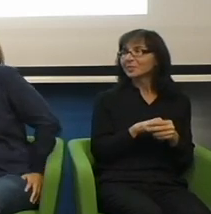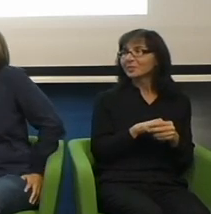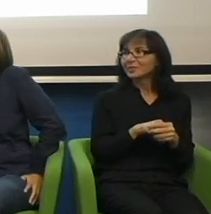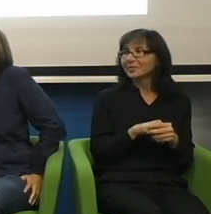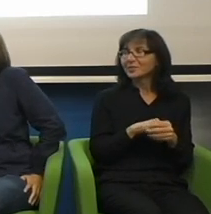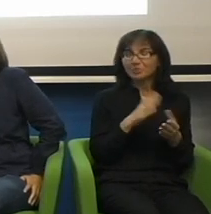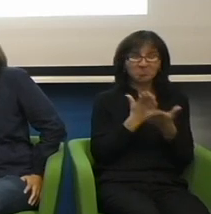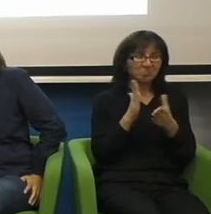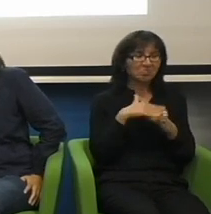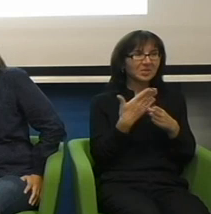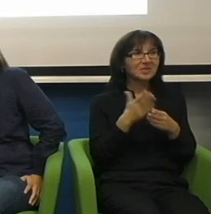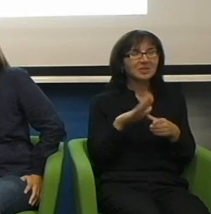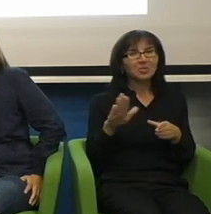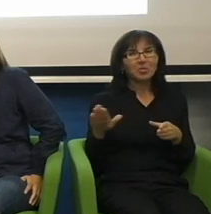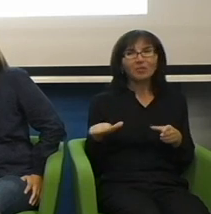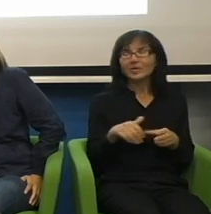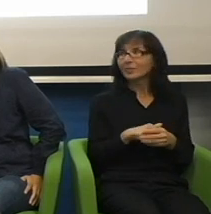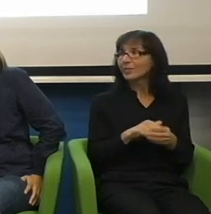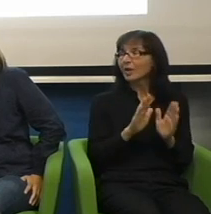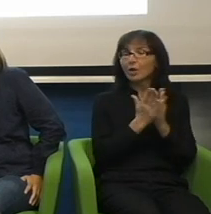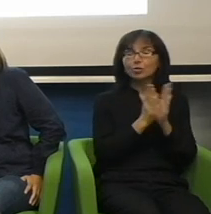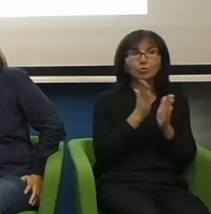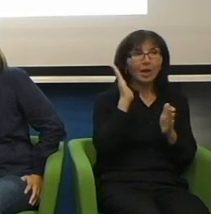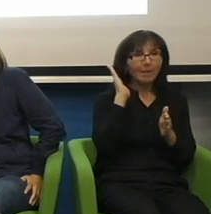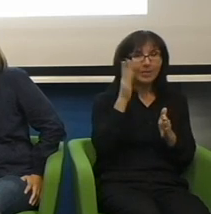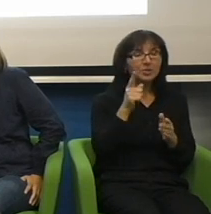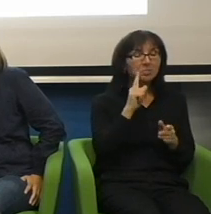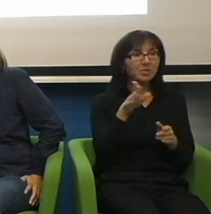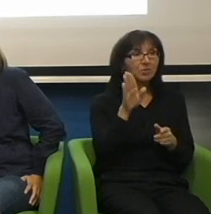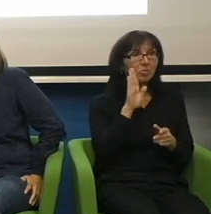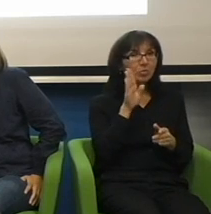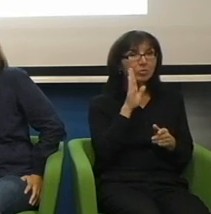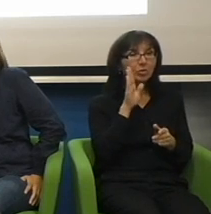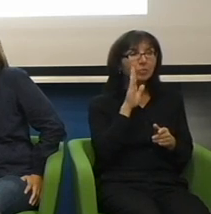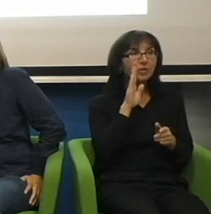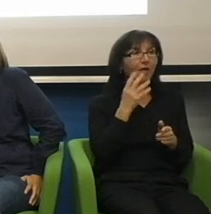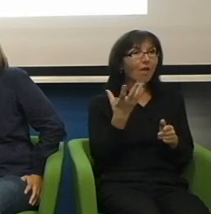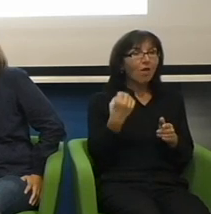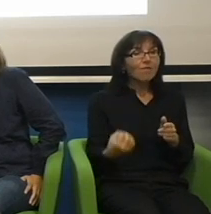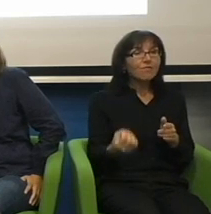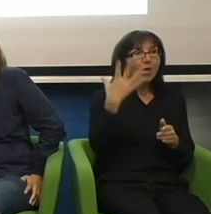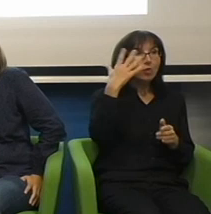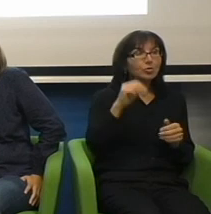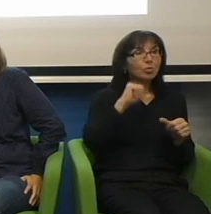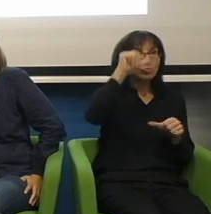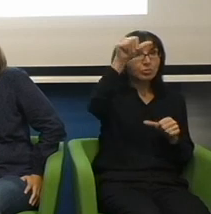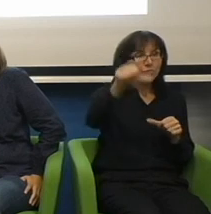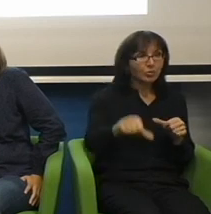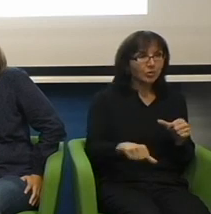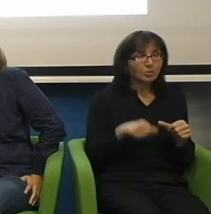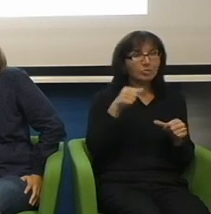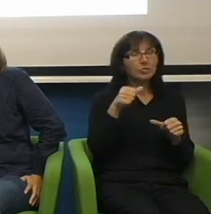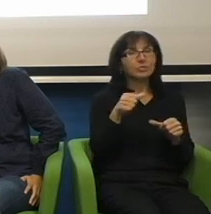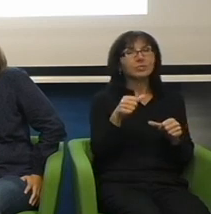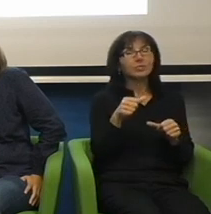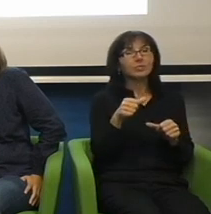Walentynowicz, więc chyba warto. Książka ma się ukazać, prawdopodobnie ukaże się na wiosnę przyszłego roku.